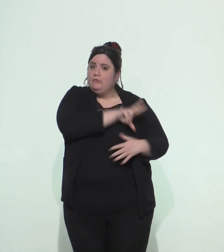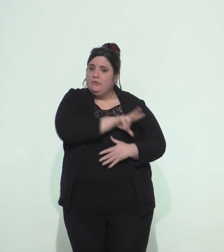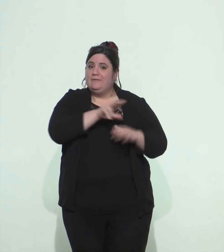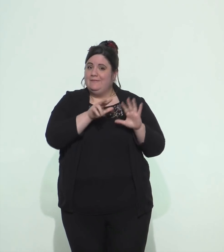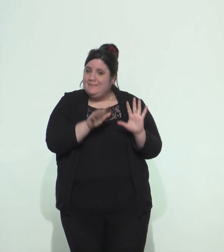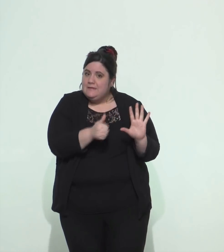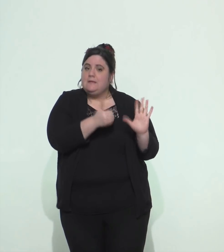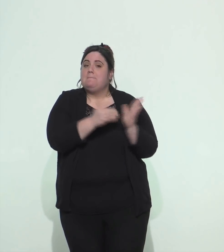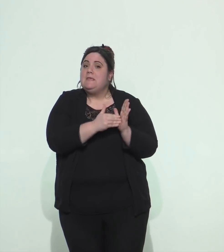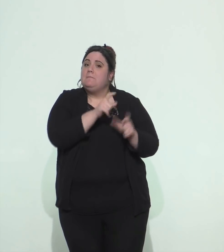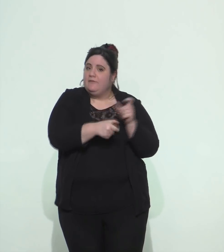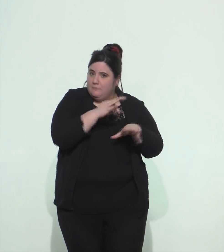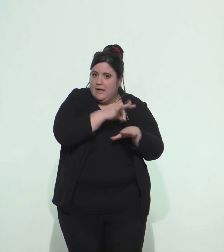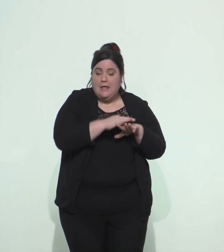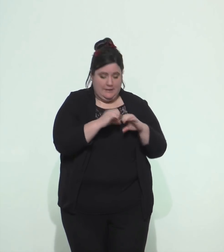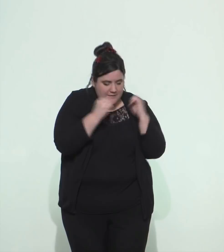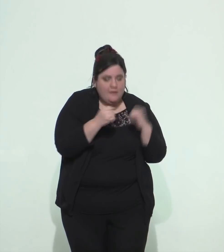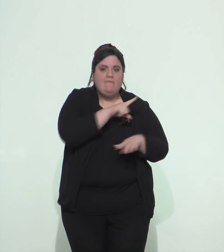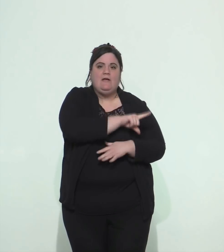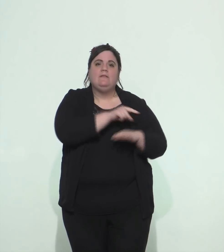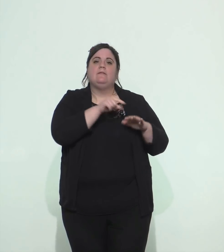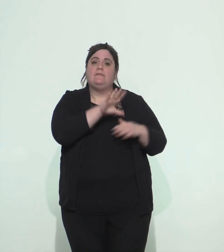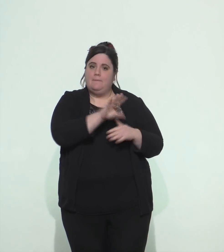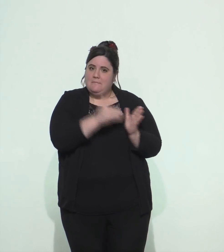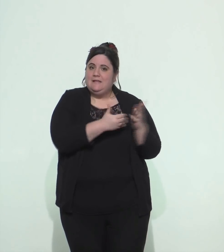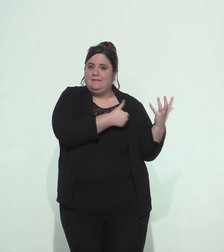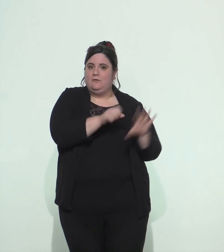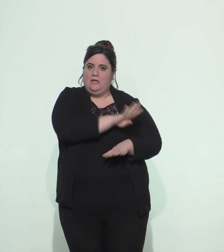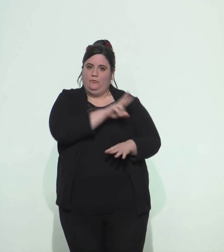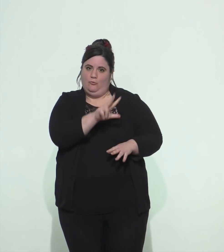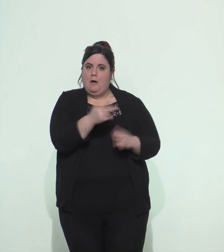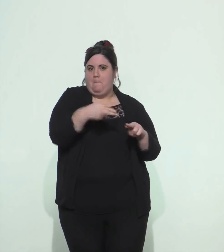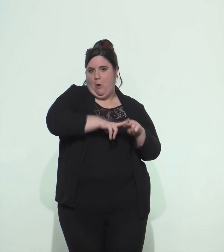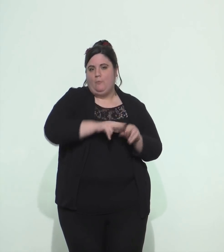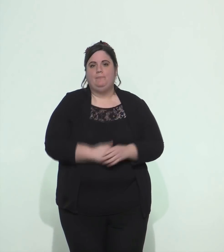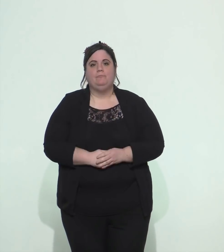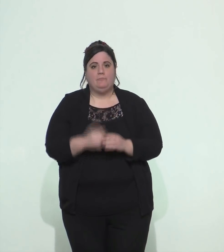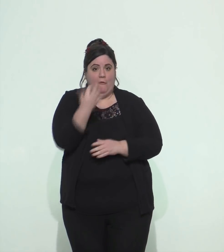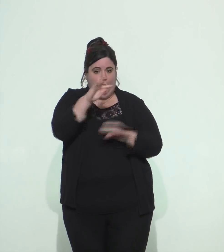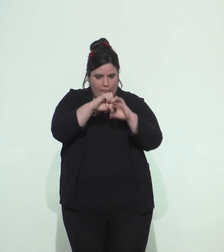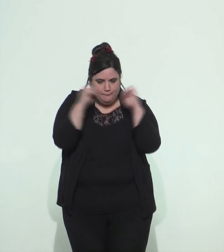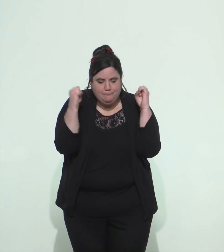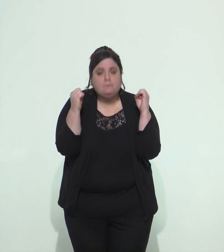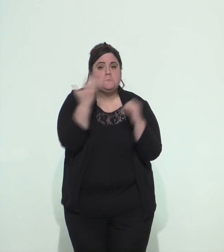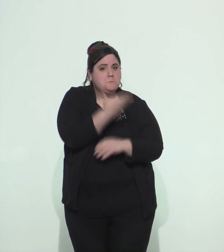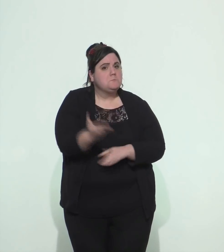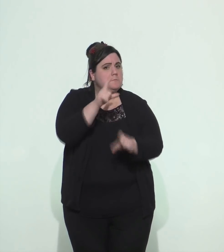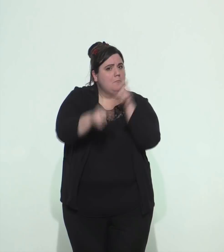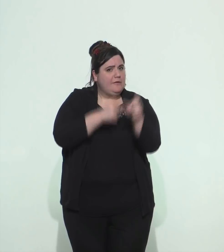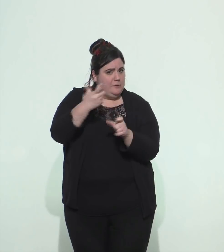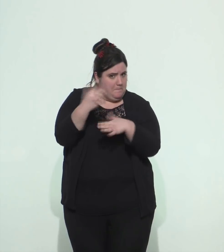24 543 décès. En France, vous le savez, l'immense majorité des